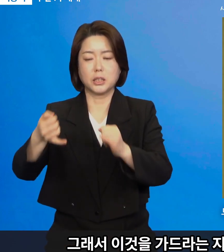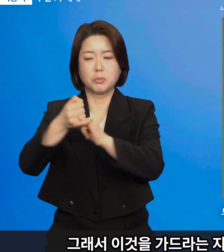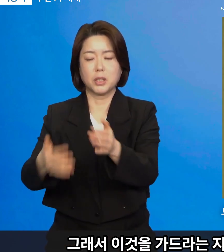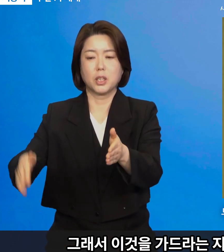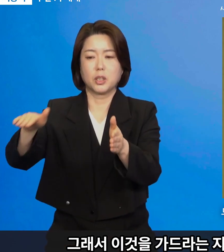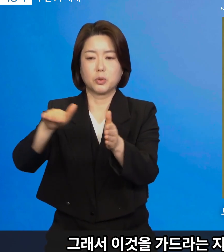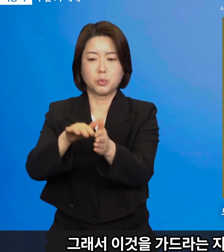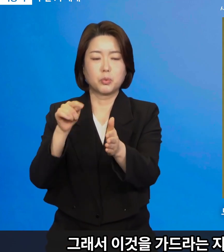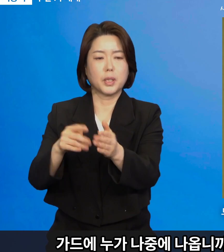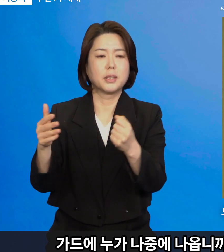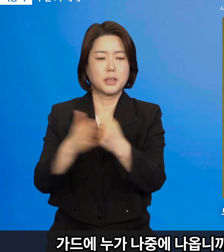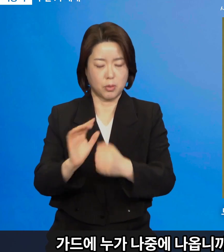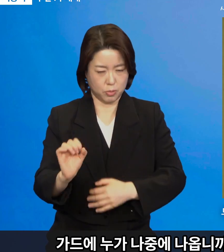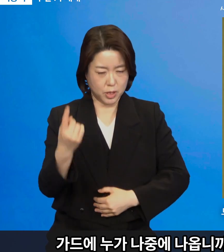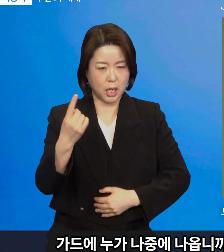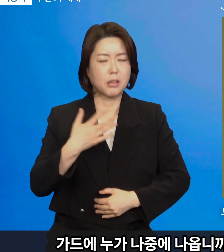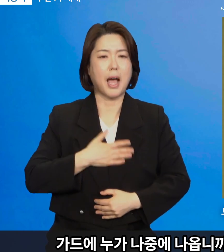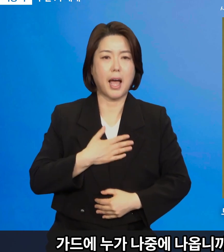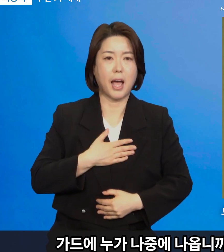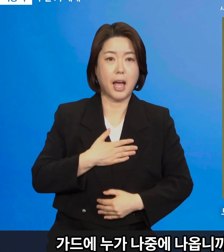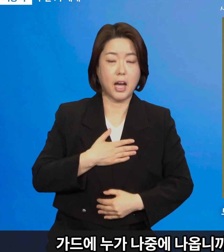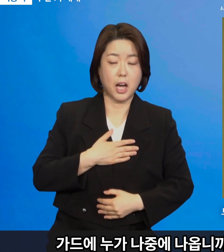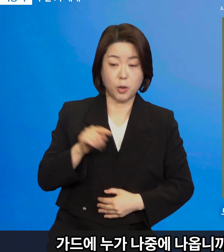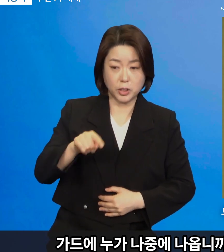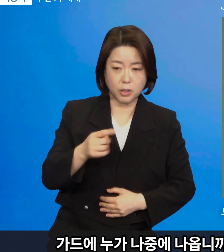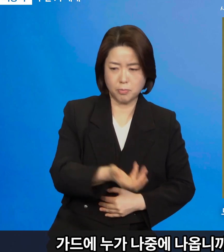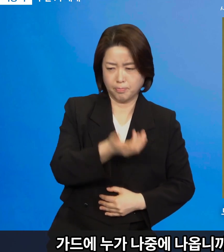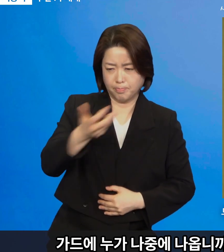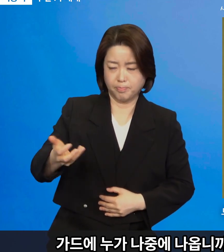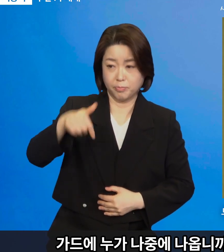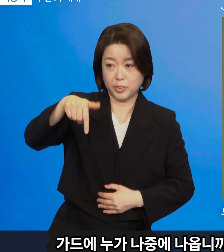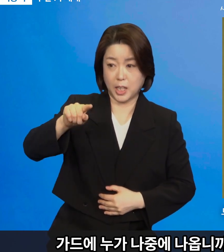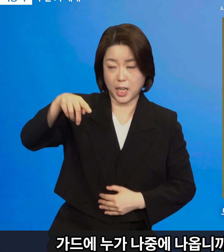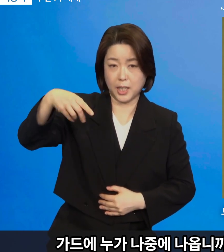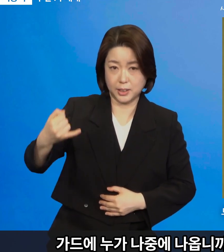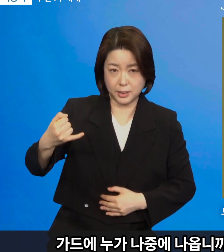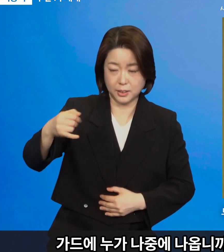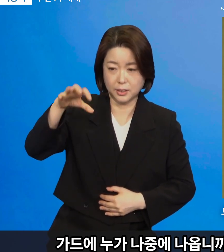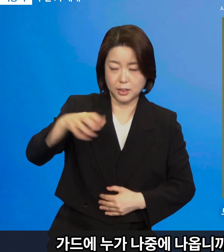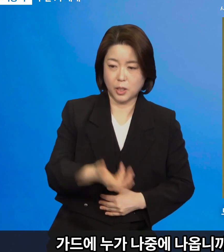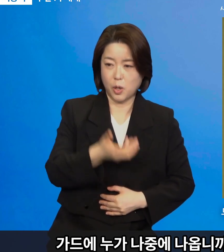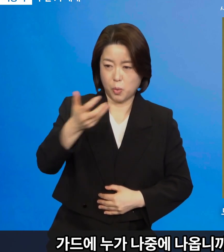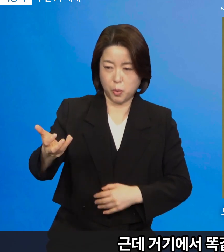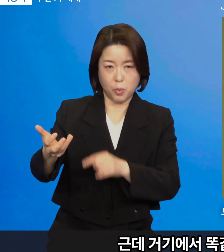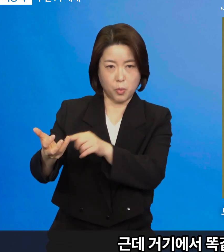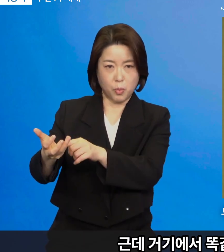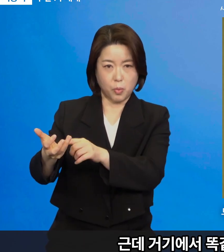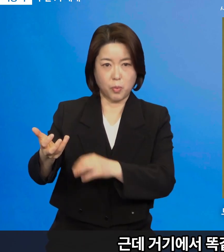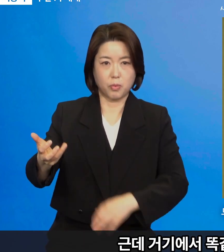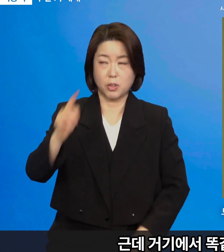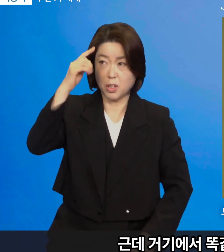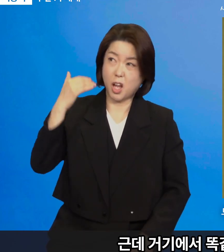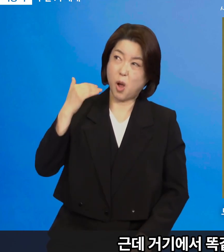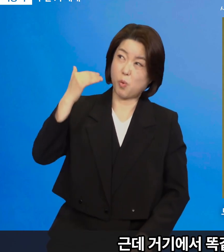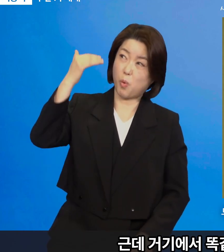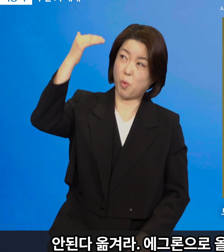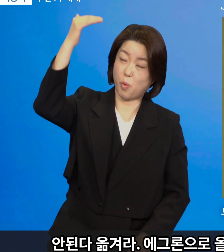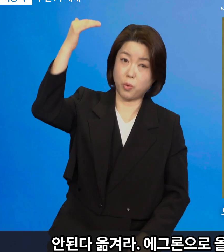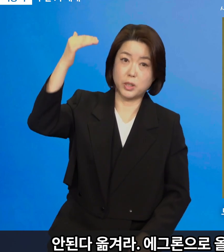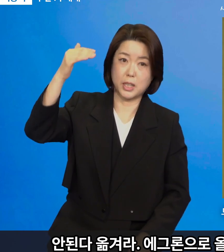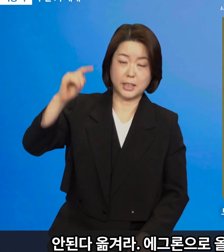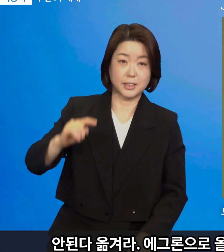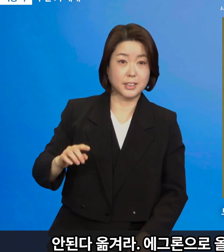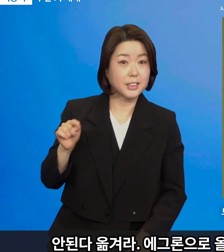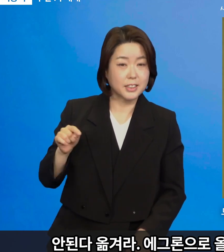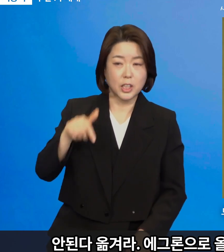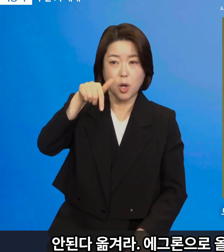지역으로 옮겨달라는 거예요. 가드에 누가 나중에 나옵니까? 골리앗이 가드 출신입니다. 근데 거기서 똑같은 일이 벌어져요.